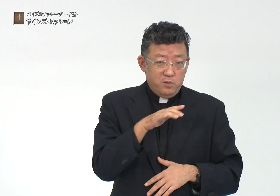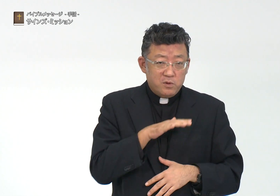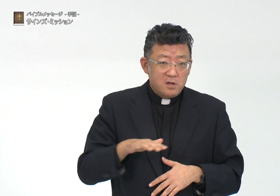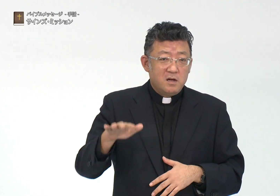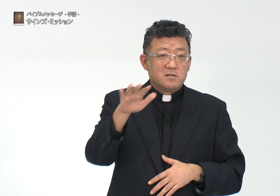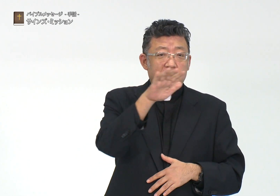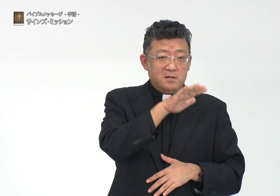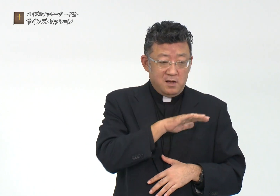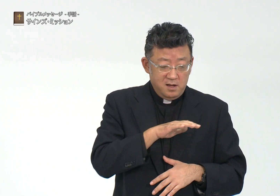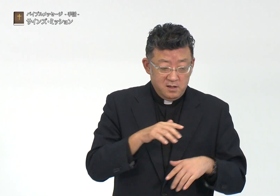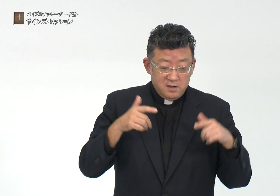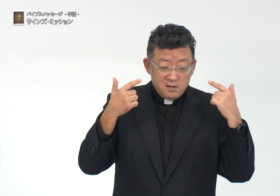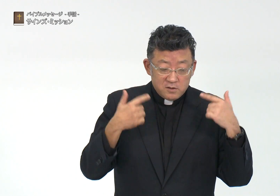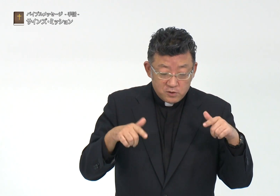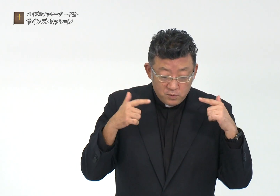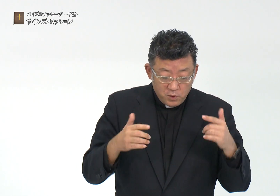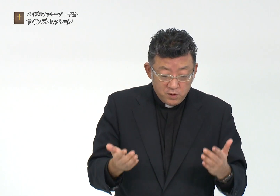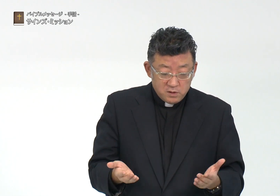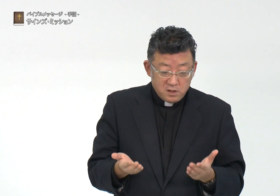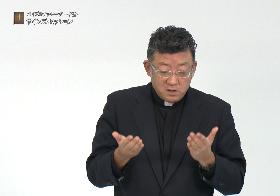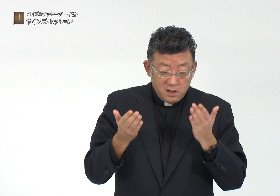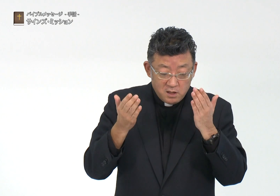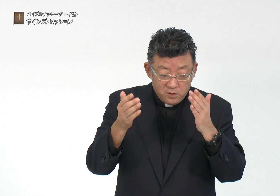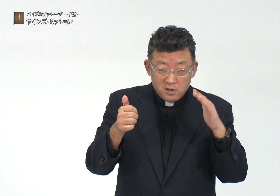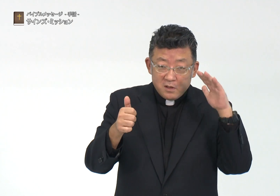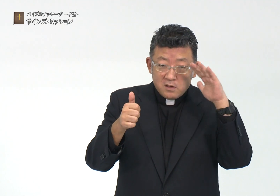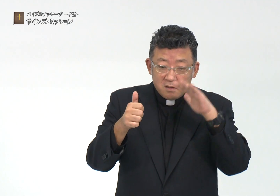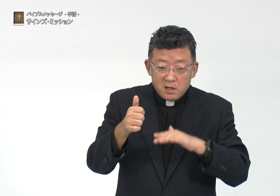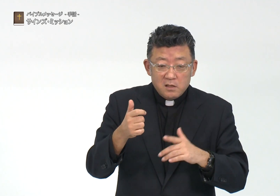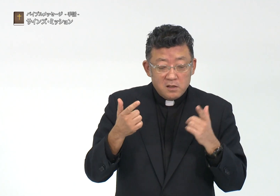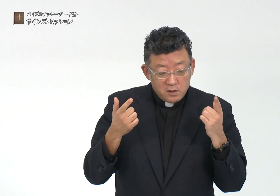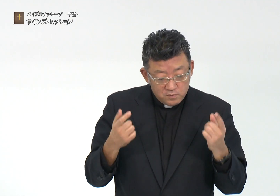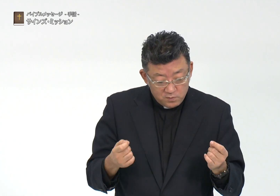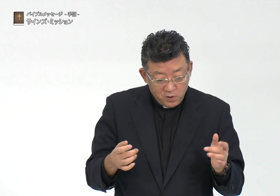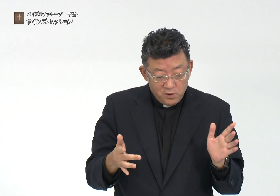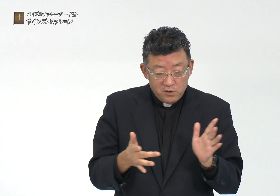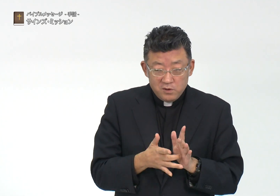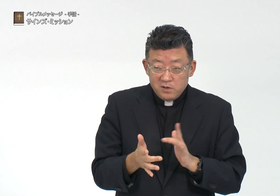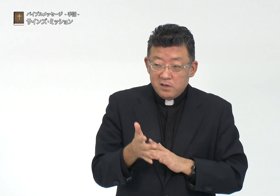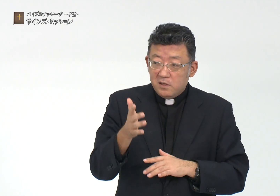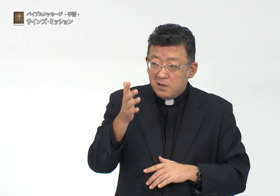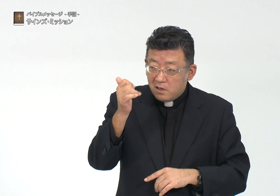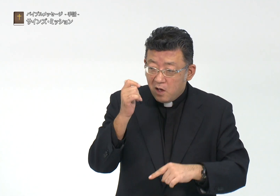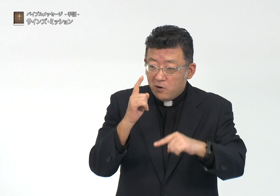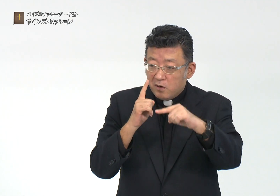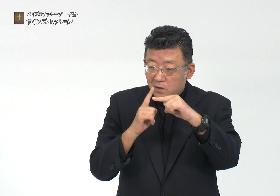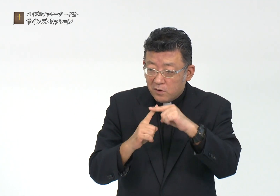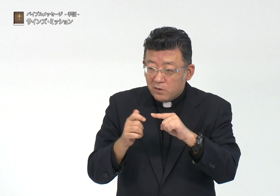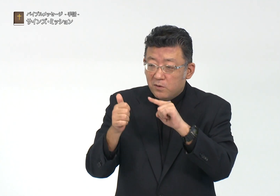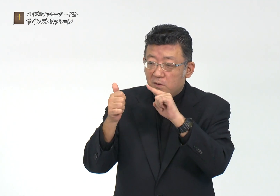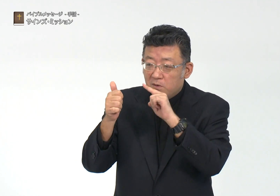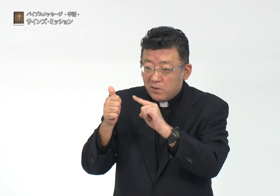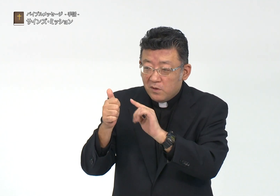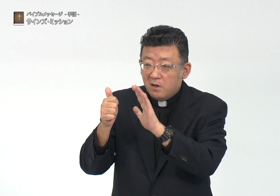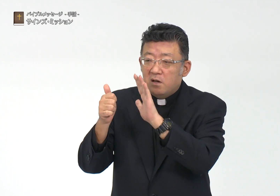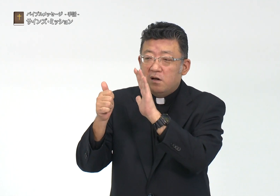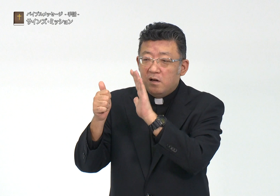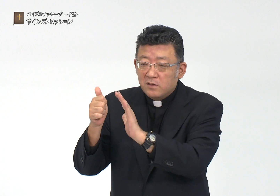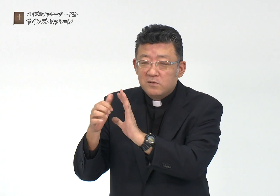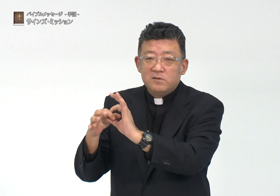これを通して語られていることは今私たちがいつも捧げている